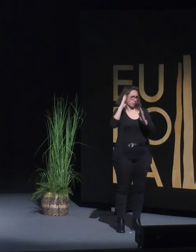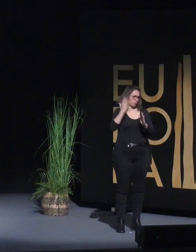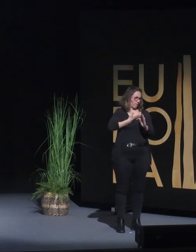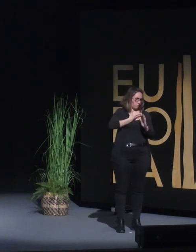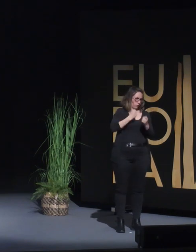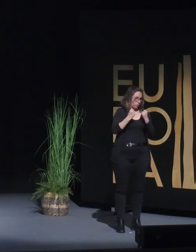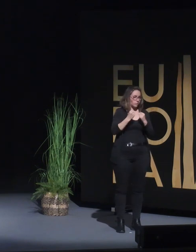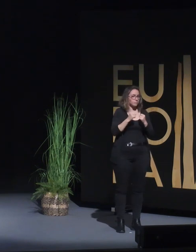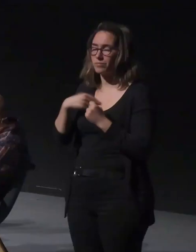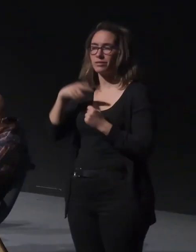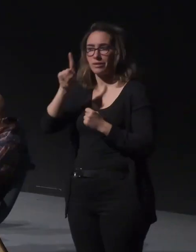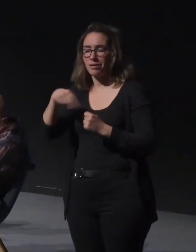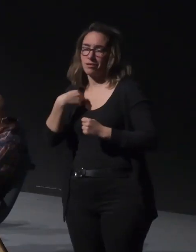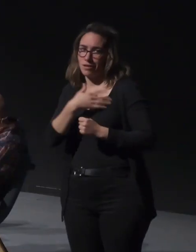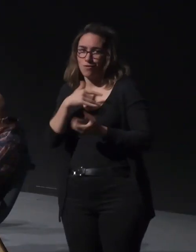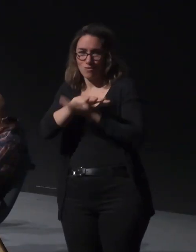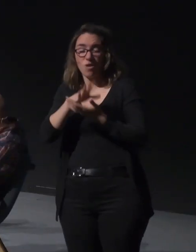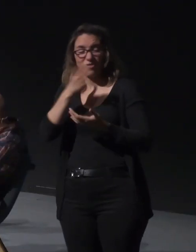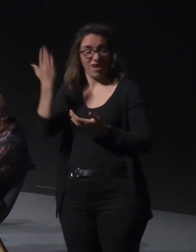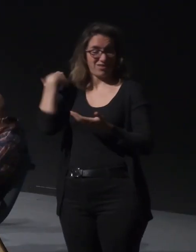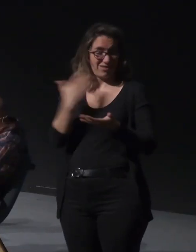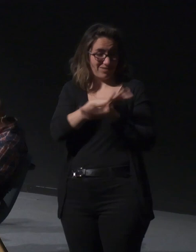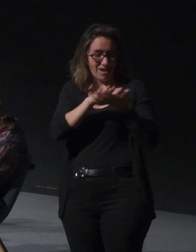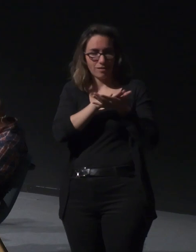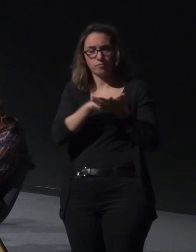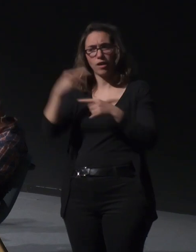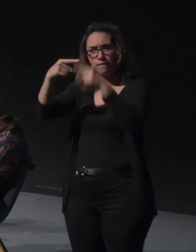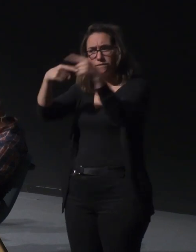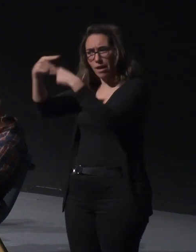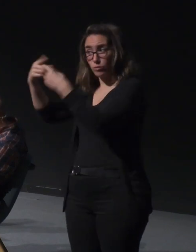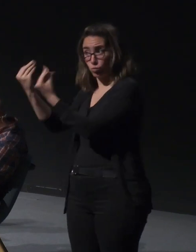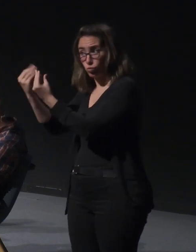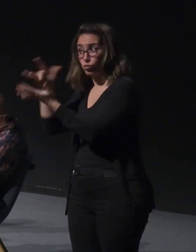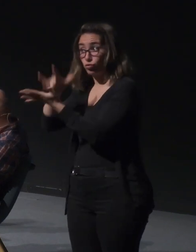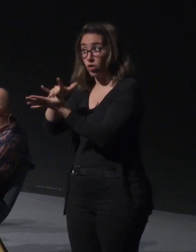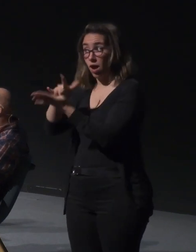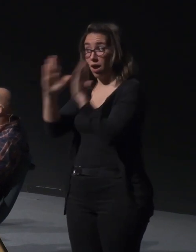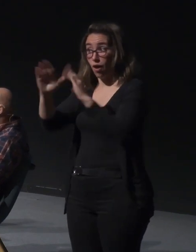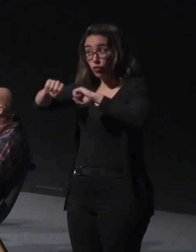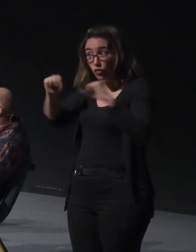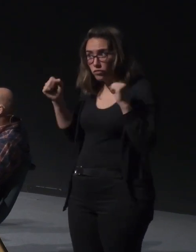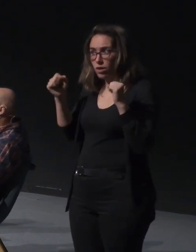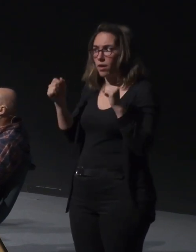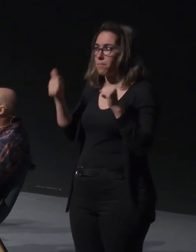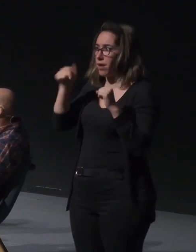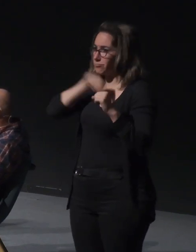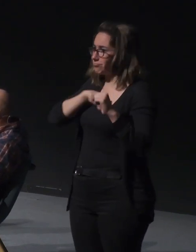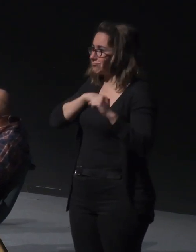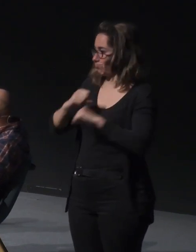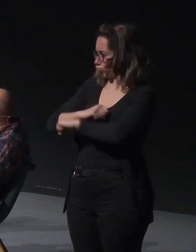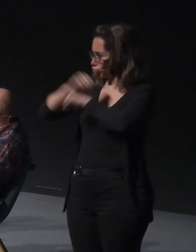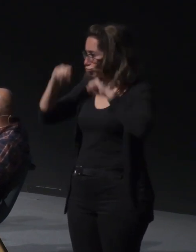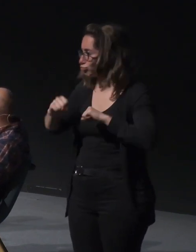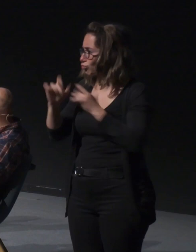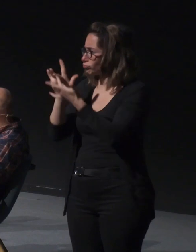quiero poner en valor, porque lo comentábamos cuando estábamos preparando esto, que hay muchas familias que han aprovechado esos confinamientos y se han reforzado mucho y vamos a